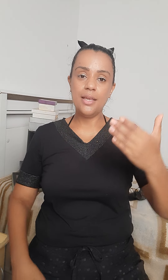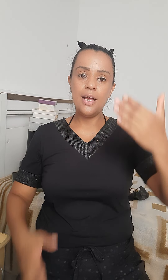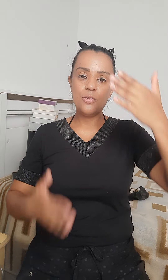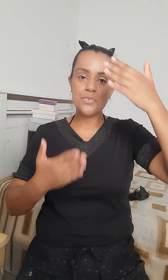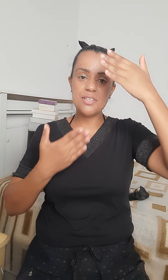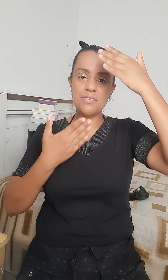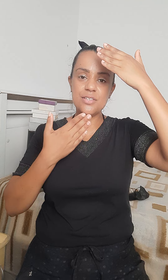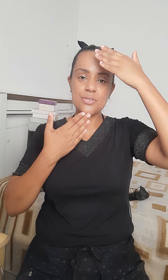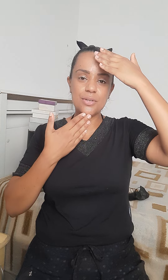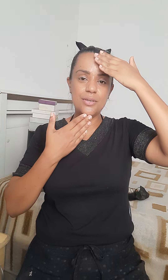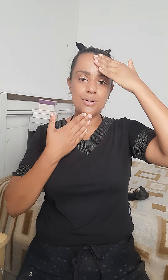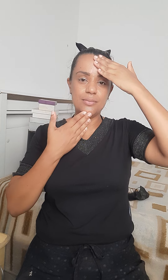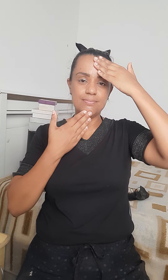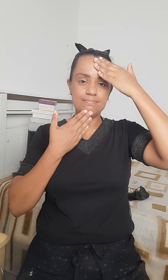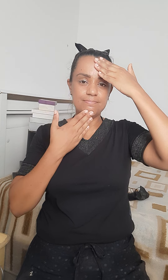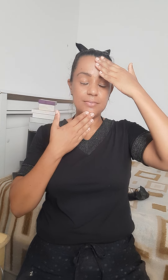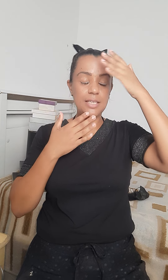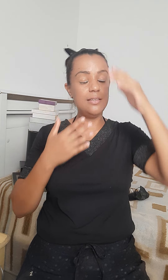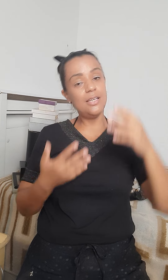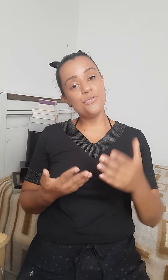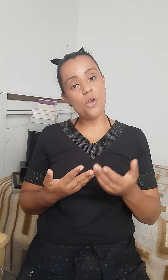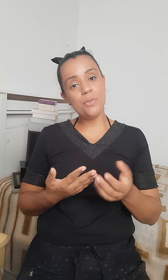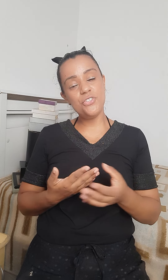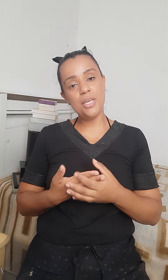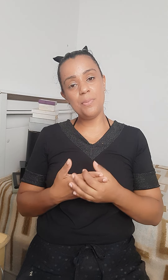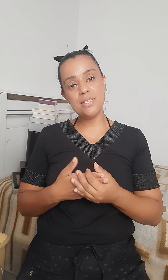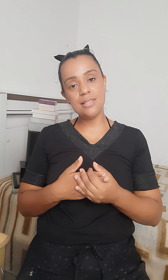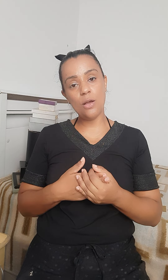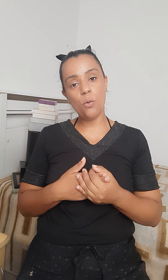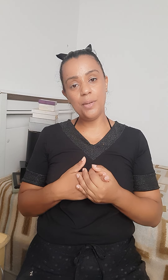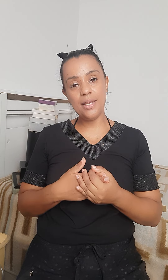Obrigado, você faz isso aqui, ó. Tem 3 formas de representar o obrigado.